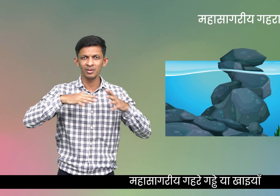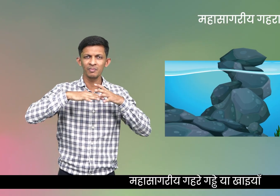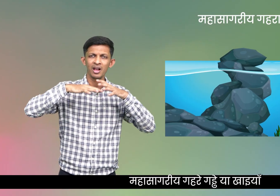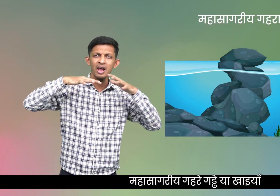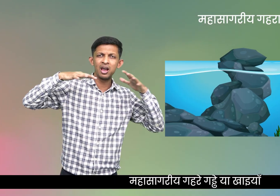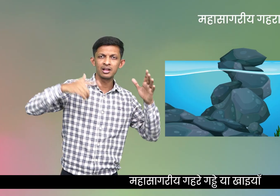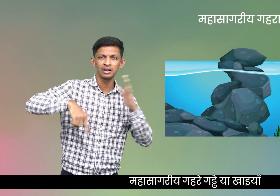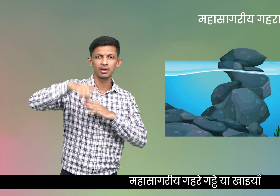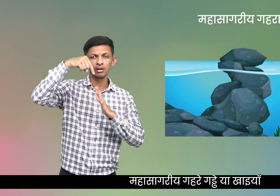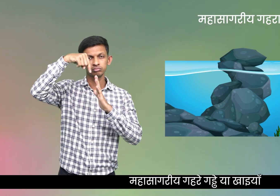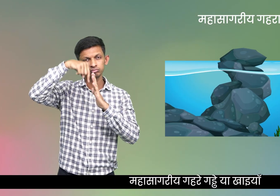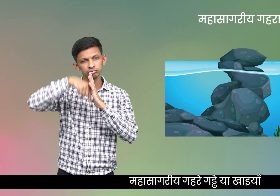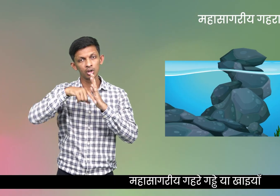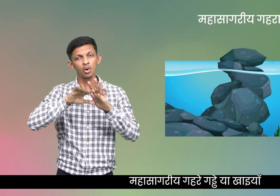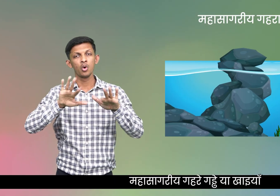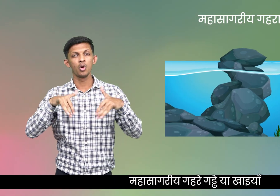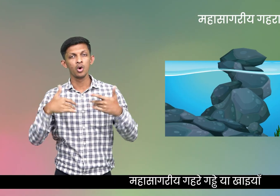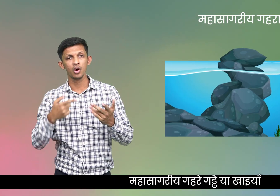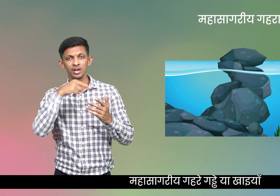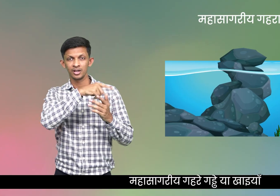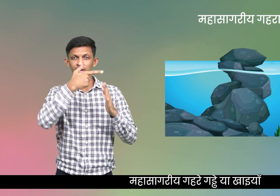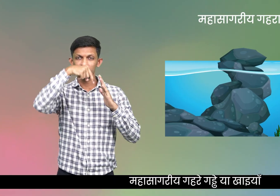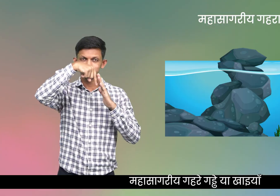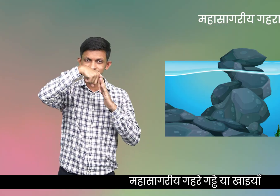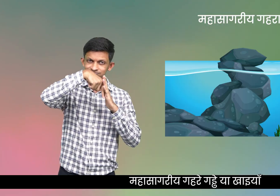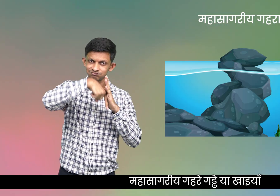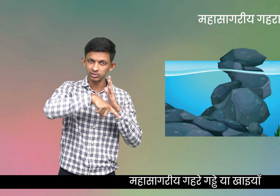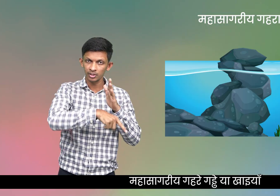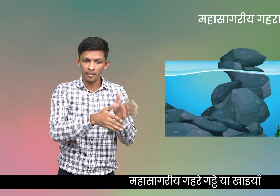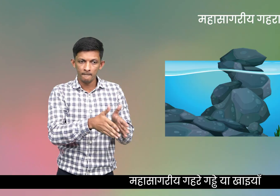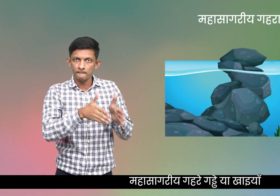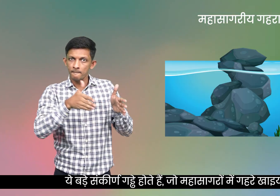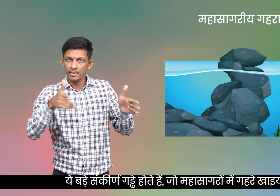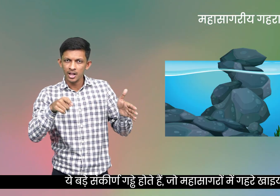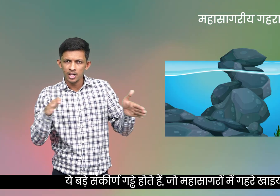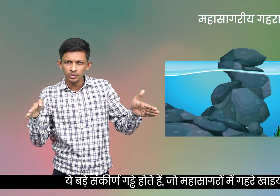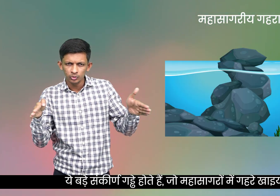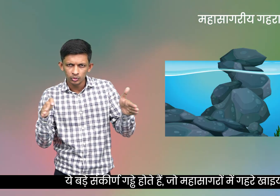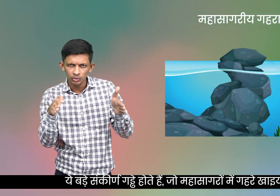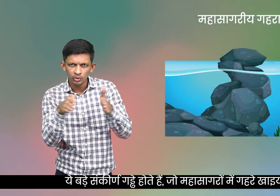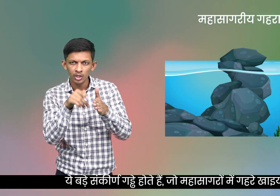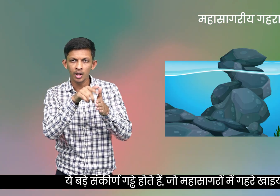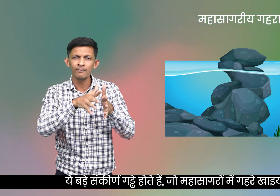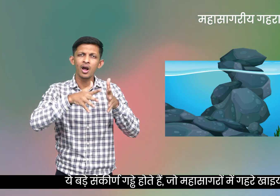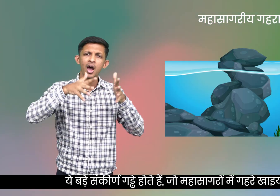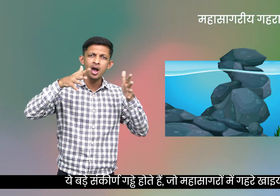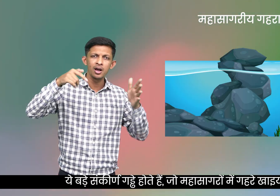महासागरीय गहरे गड्ढे या खाइयाँ। ये बड़े संकीर्ण गड्ढे होते